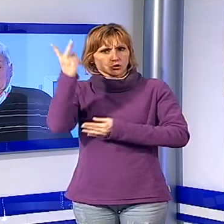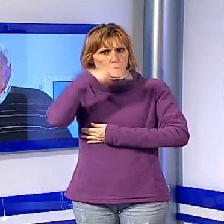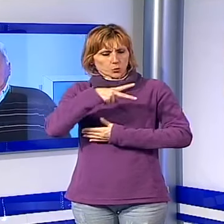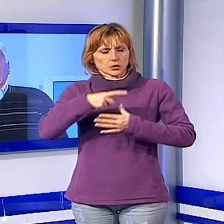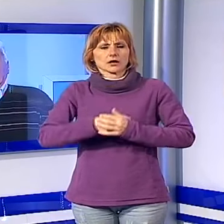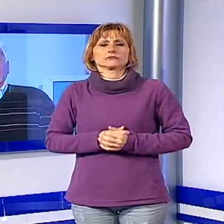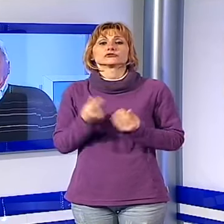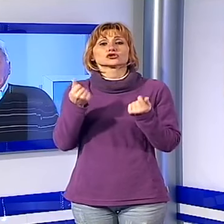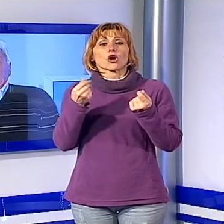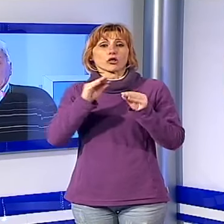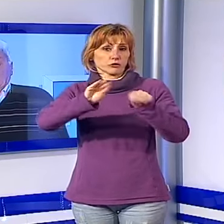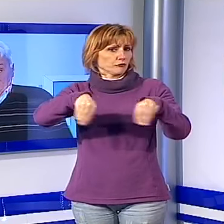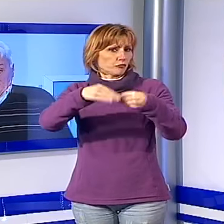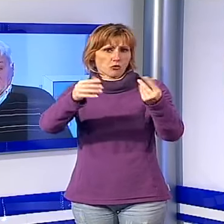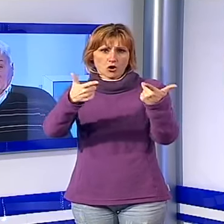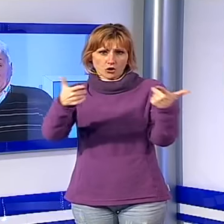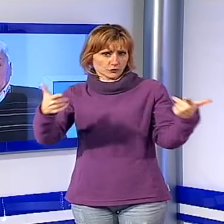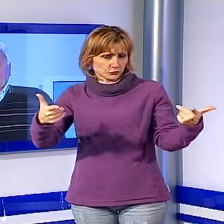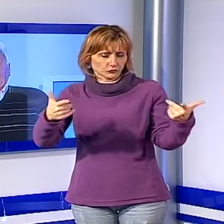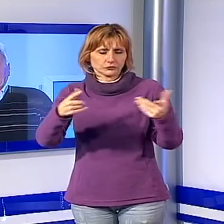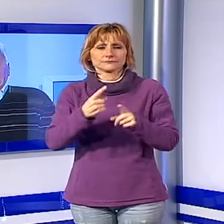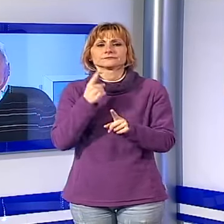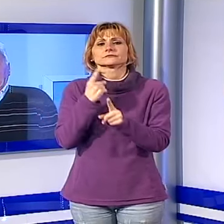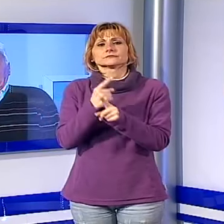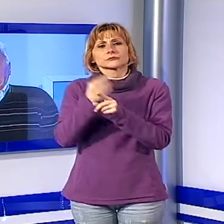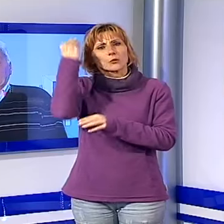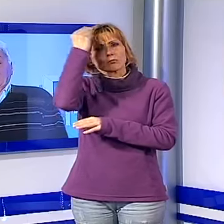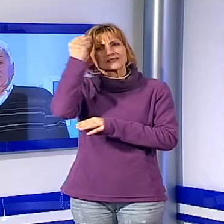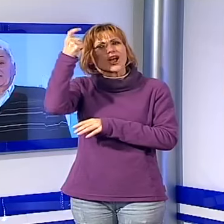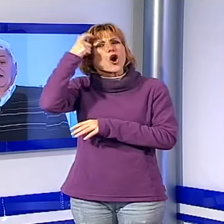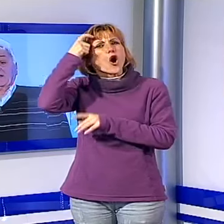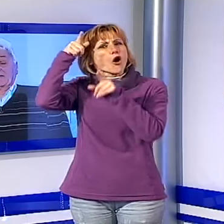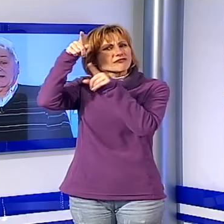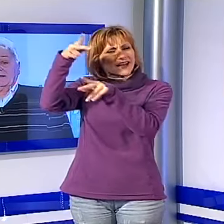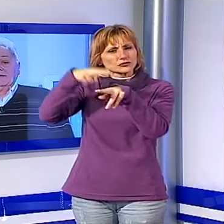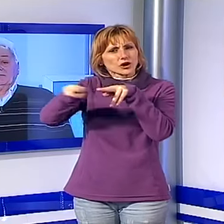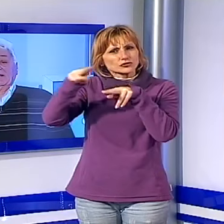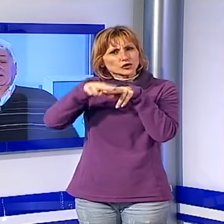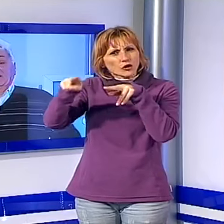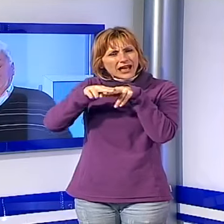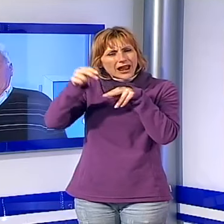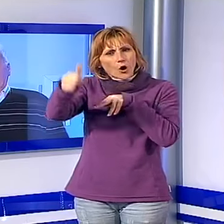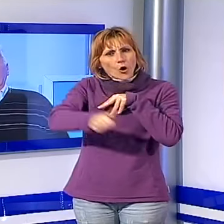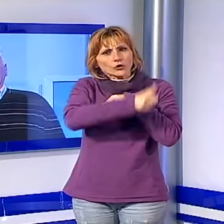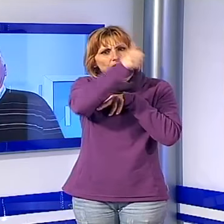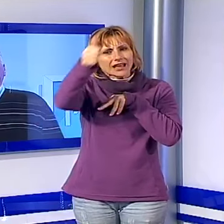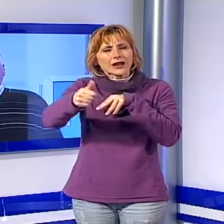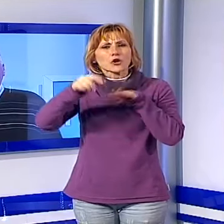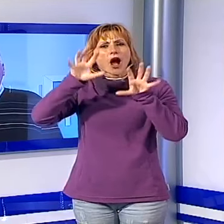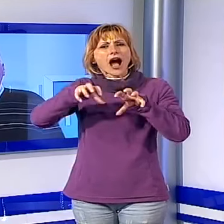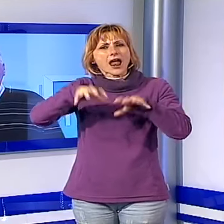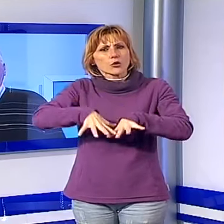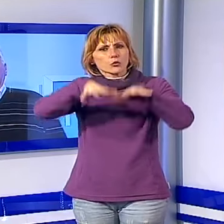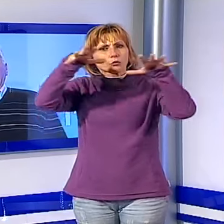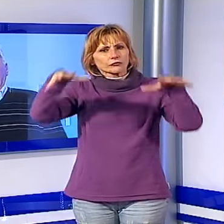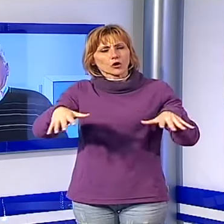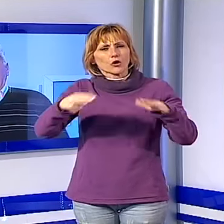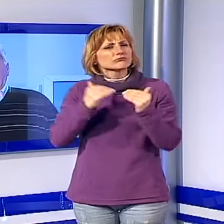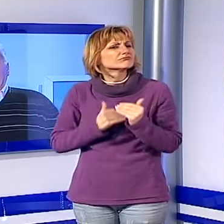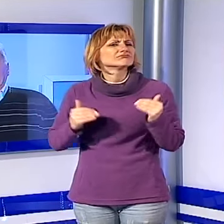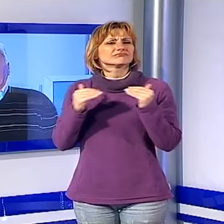non ci sono e bisogna pensare anche che il governo nazionale stanzia per gli alluvioni una somma